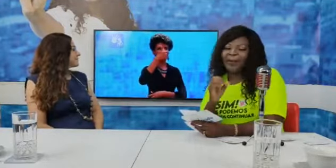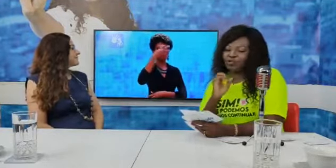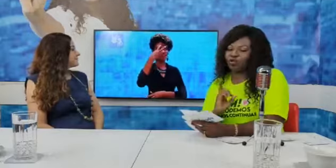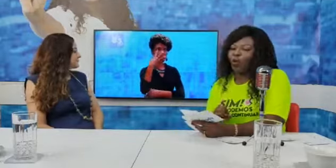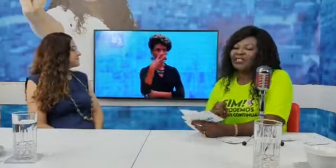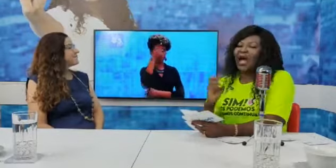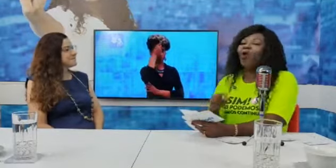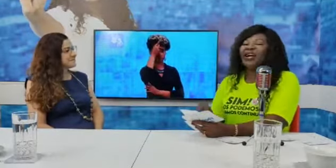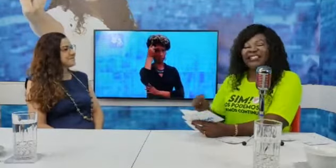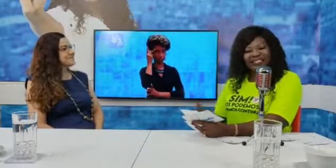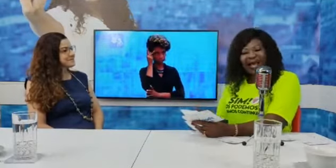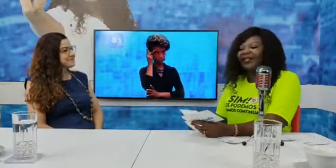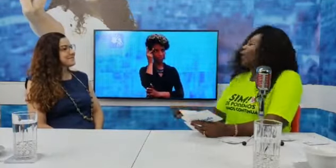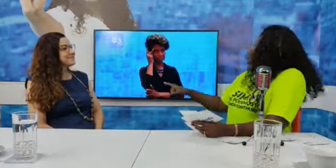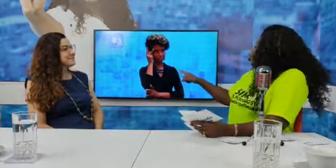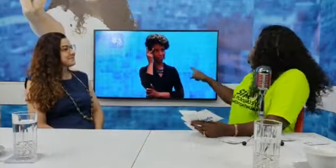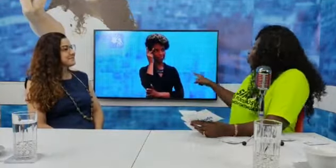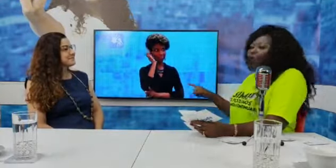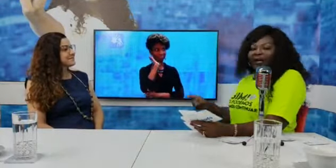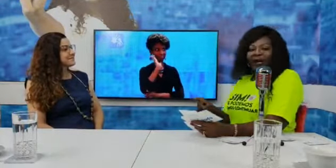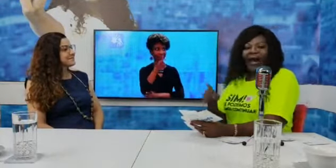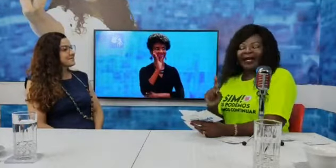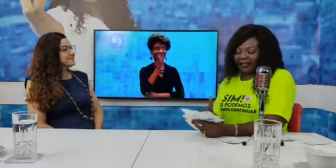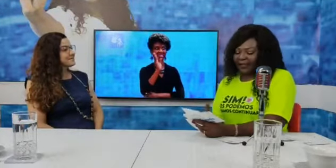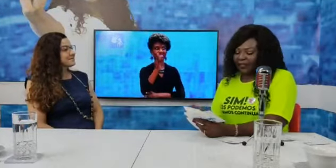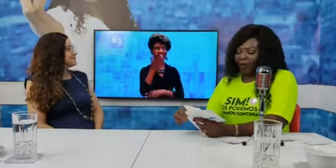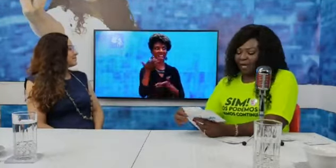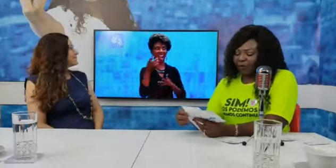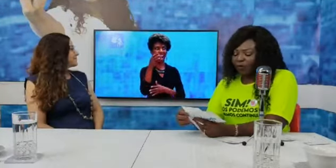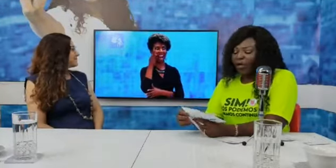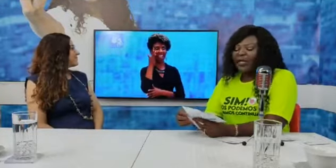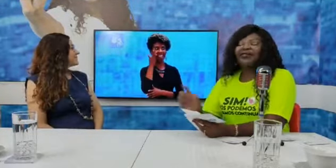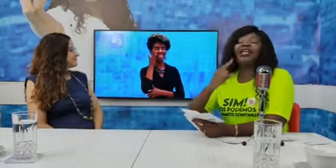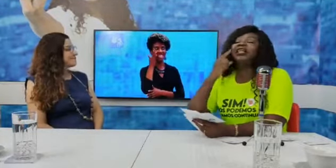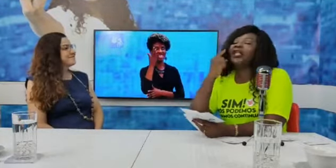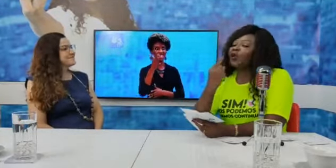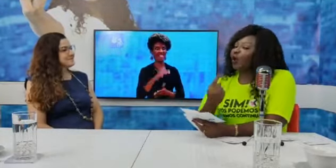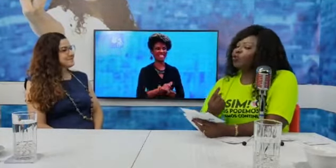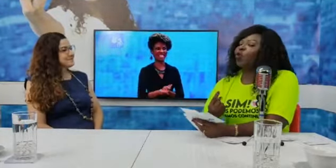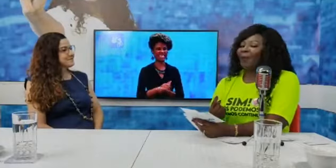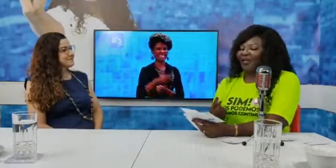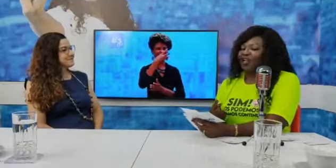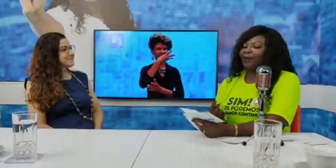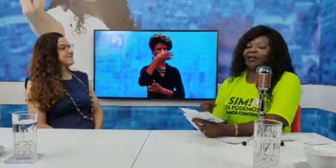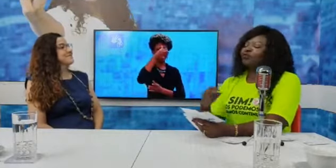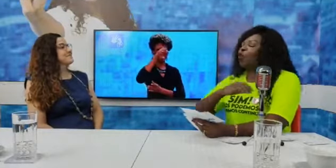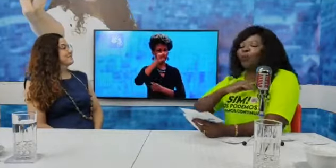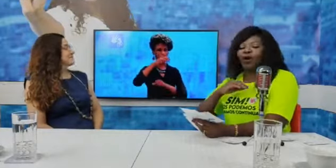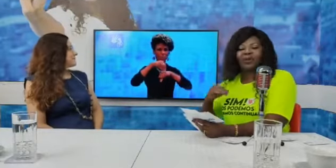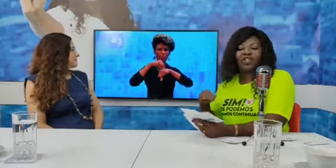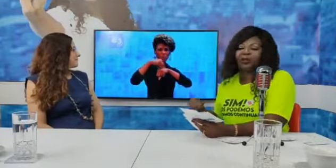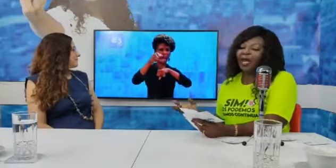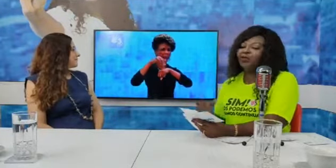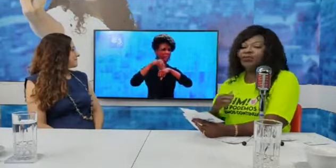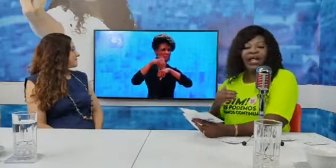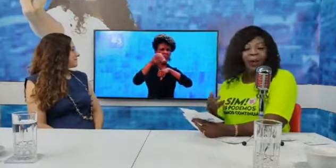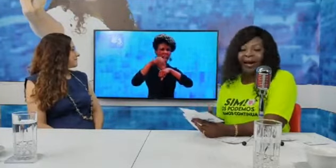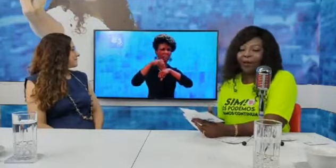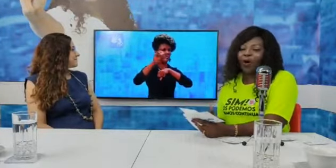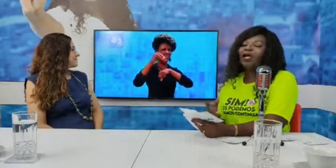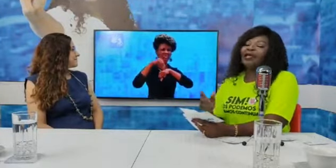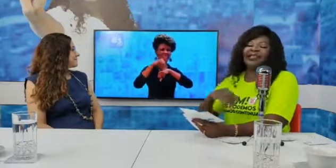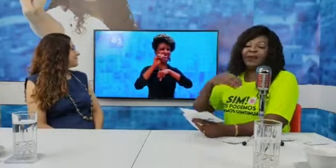1.514 pessoas alcançadas no programa aqui nesse momento. 38 compartilhamentos, o programa está no meio,